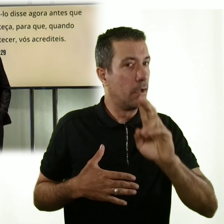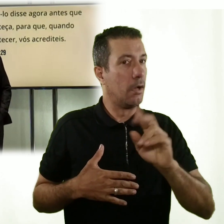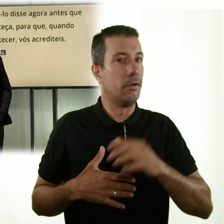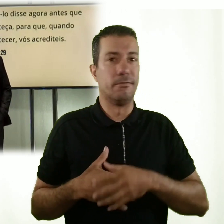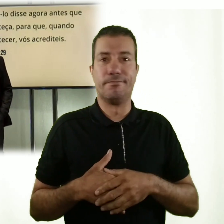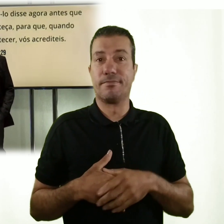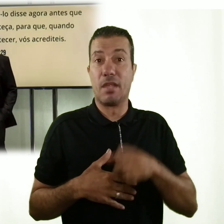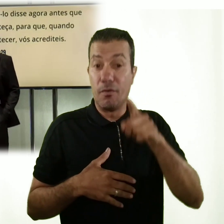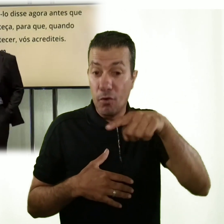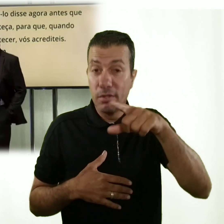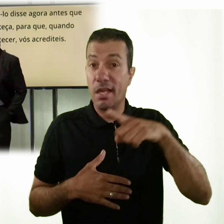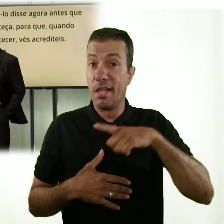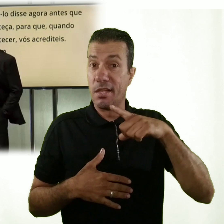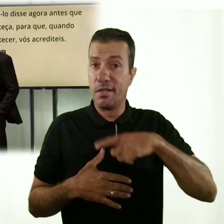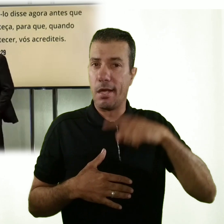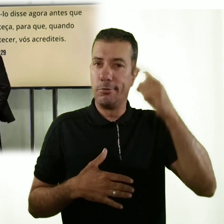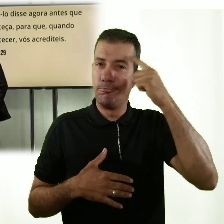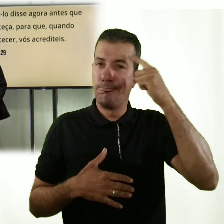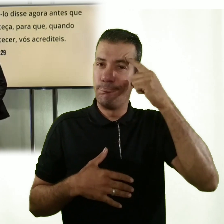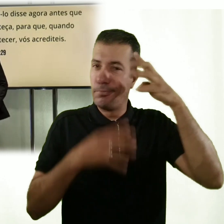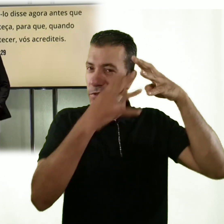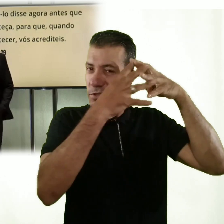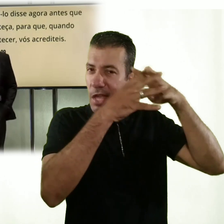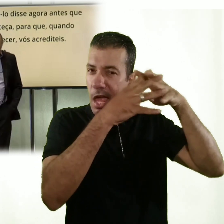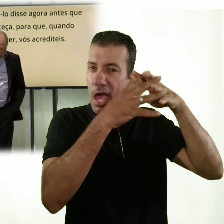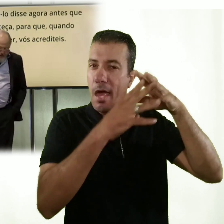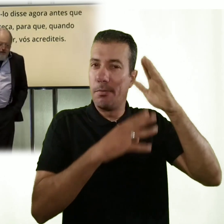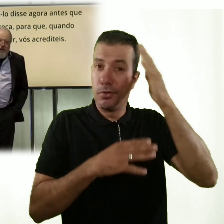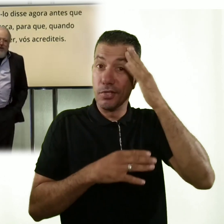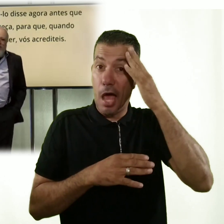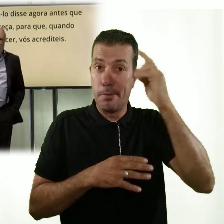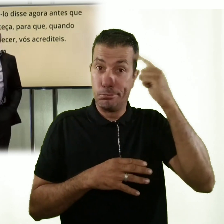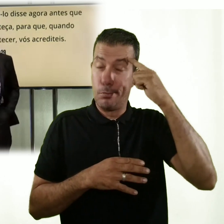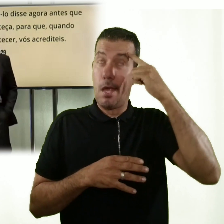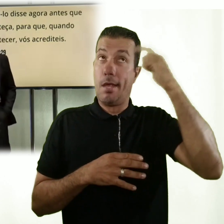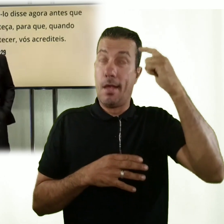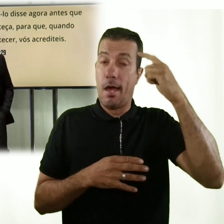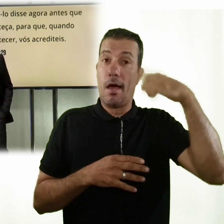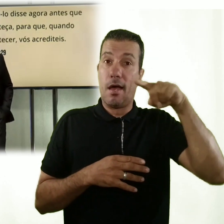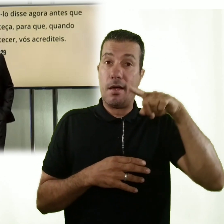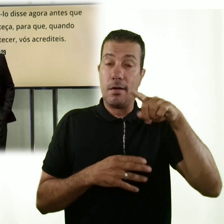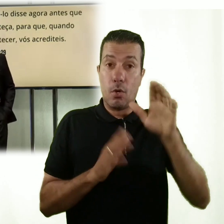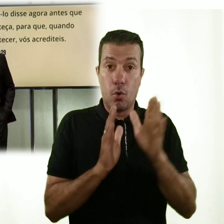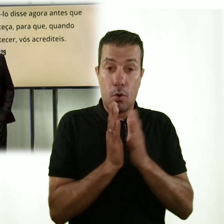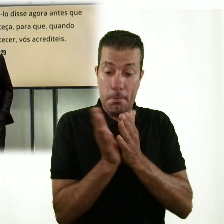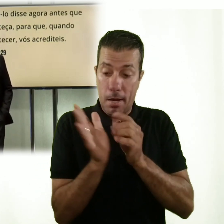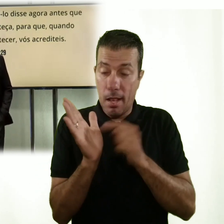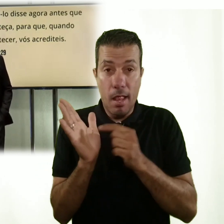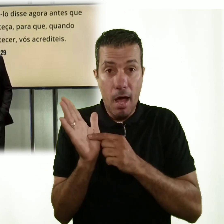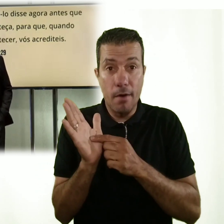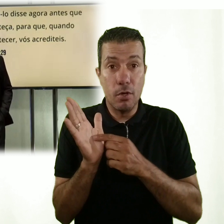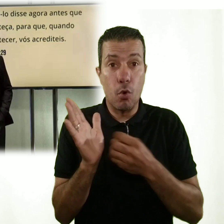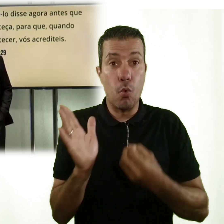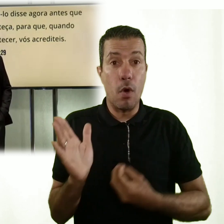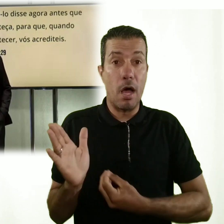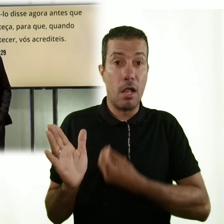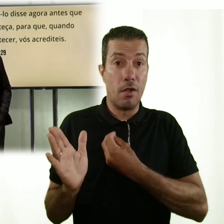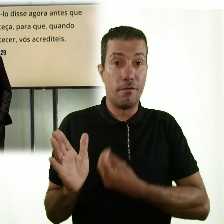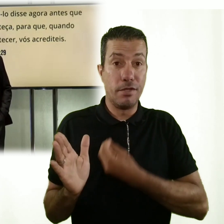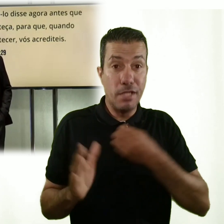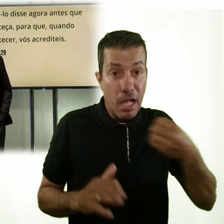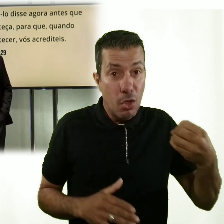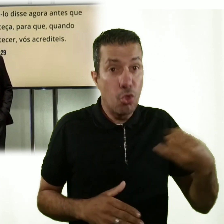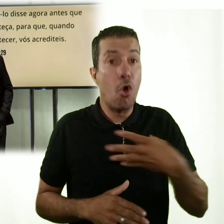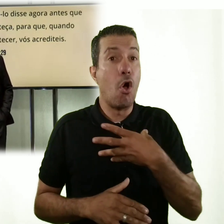Você tem miolos, você sabe pensar. Você vai receber desse livro uma nova visão para sair de onde você